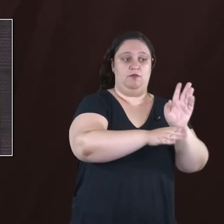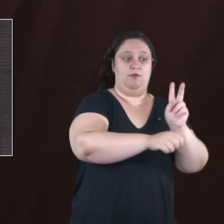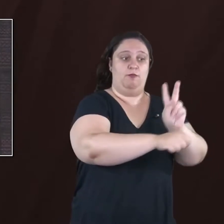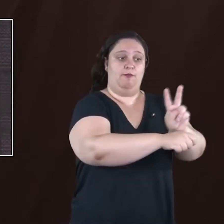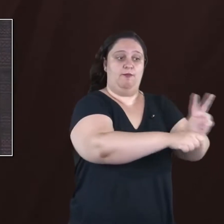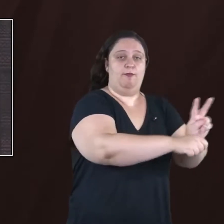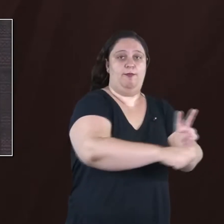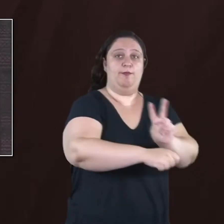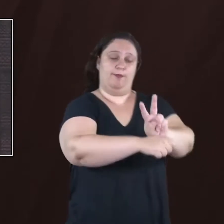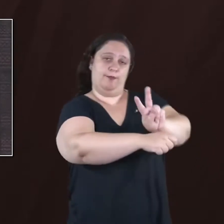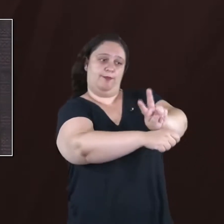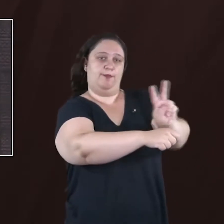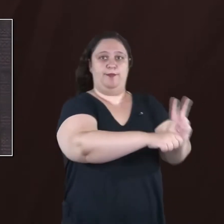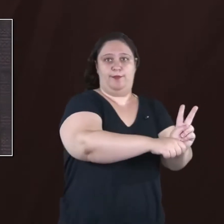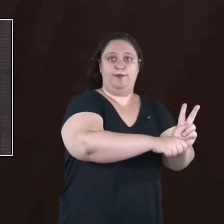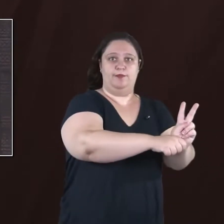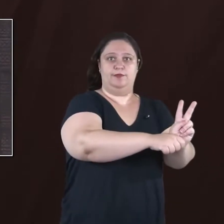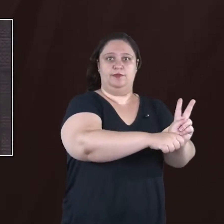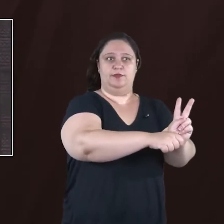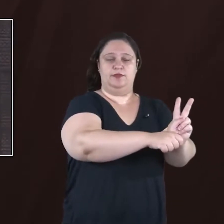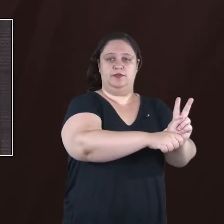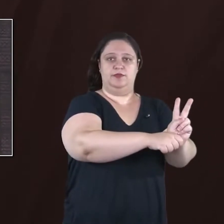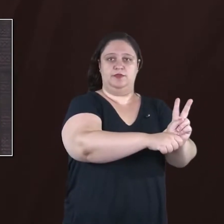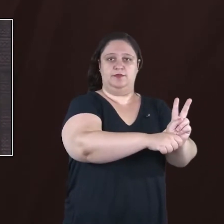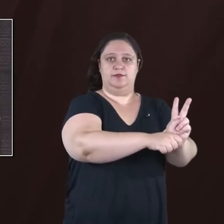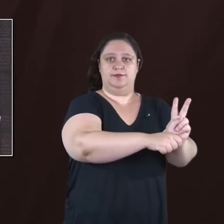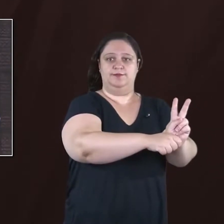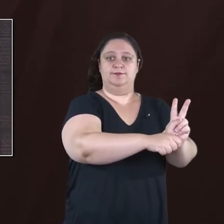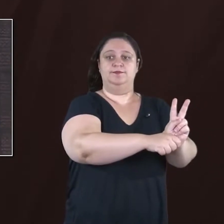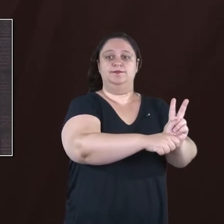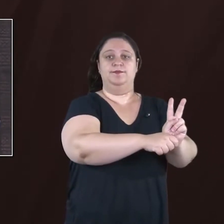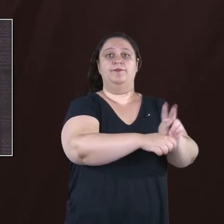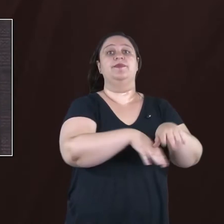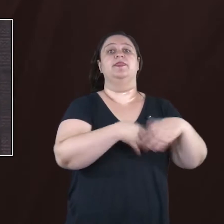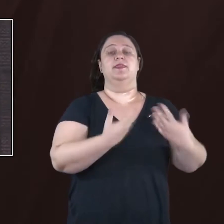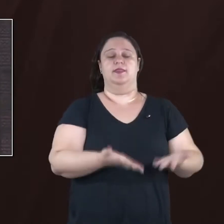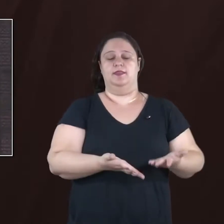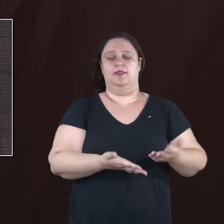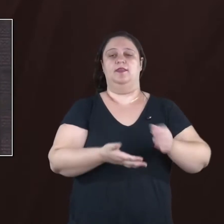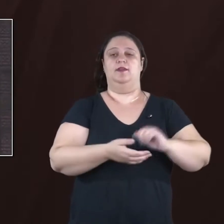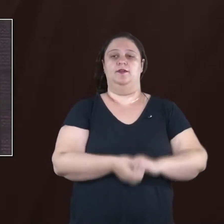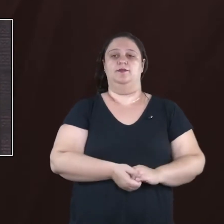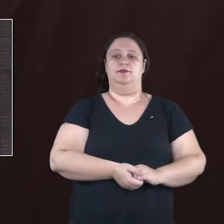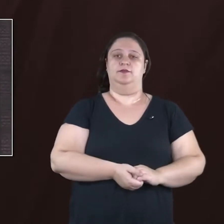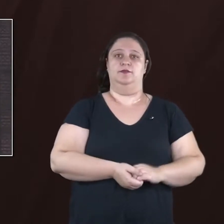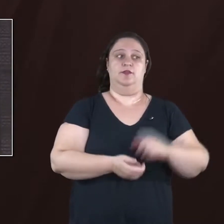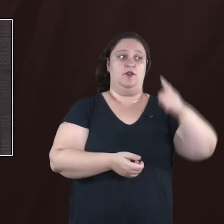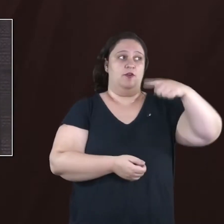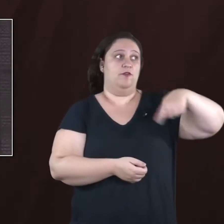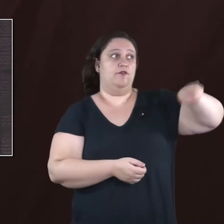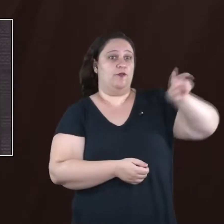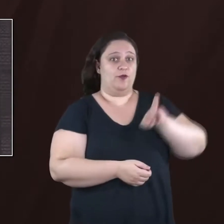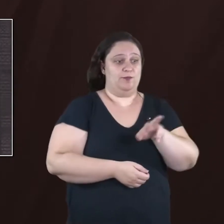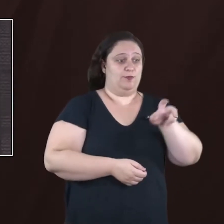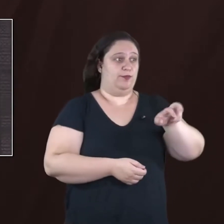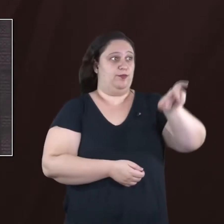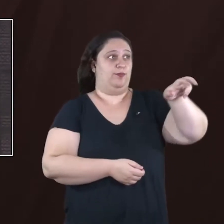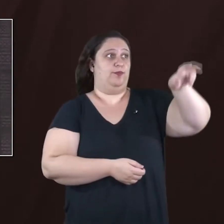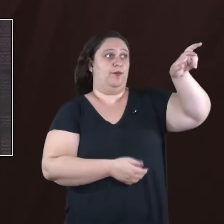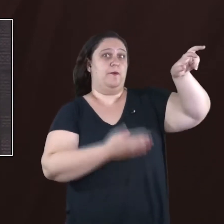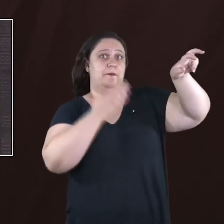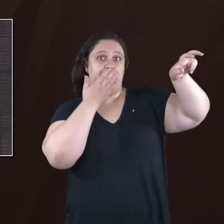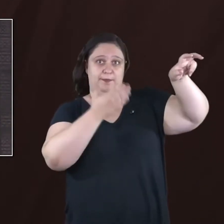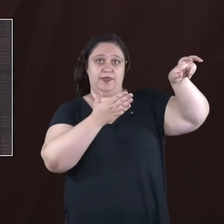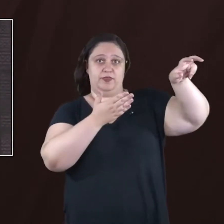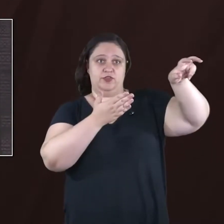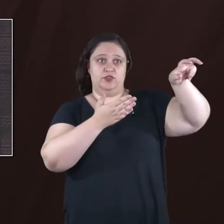e assim protegeram a Saulo. E Paulo, ao subir na escadaria, pediu ao